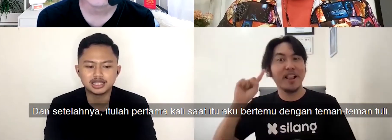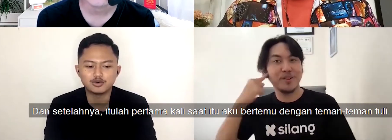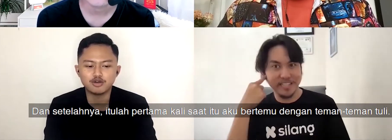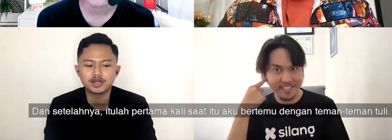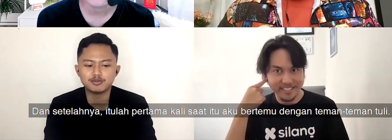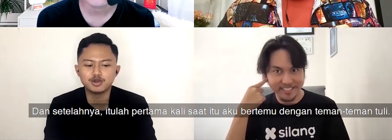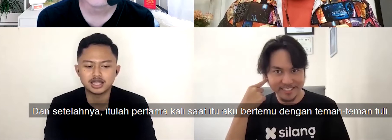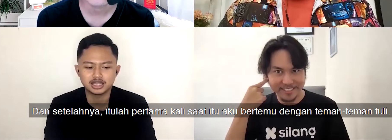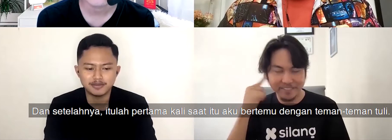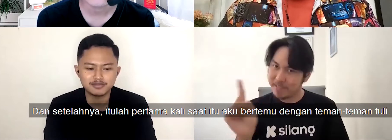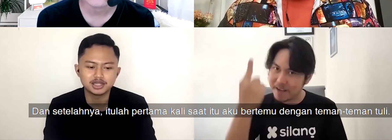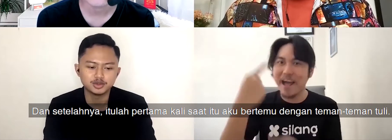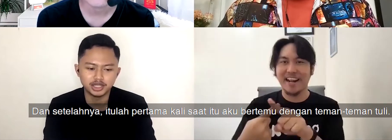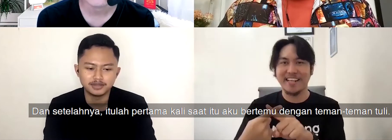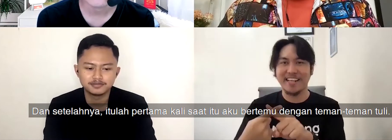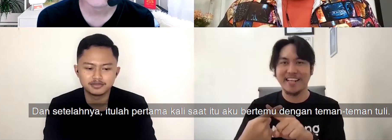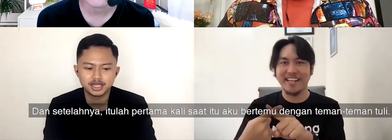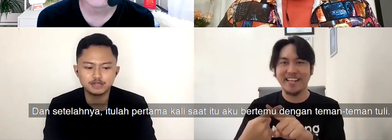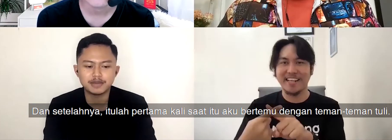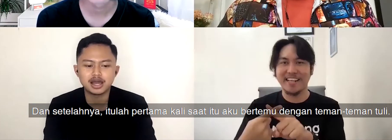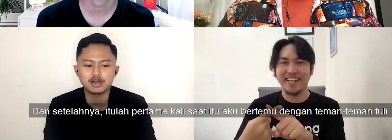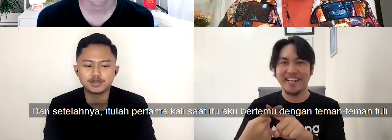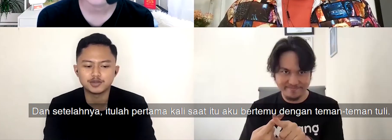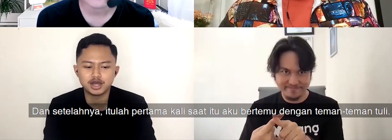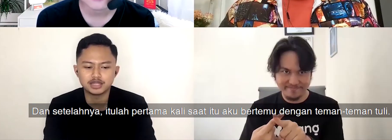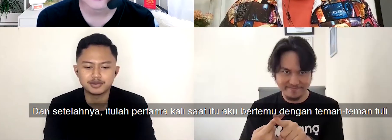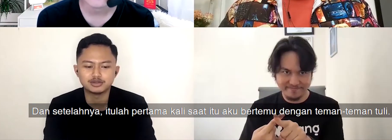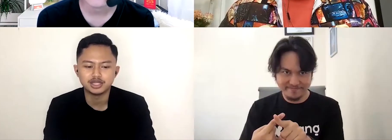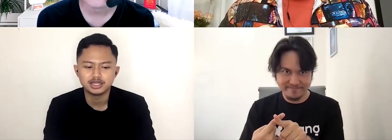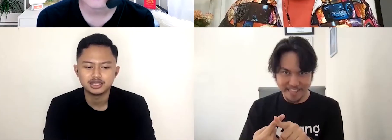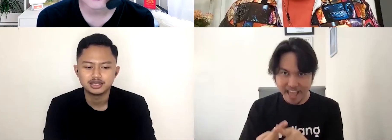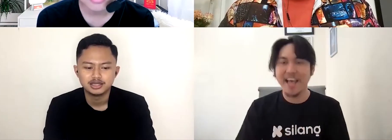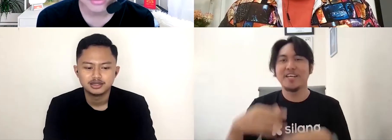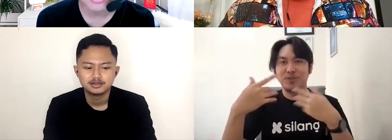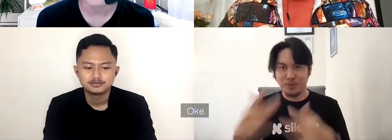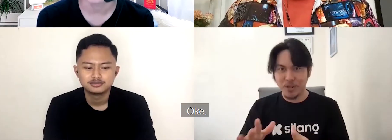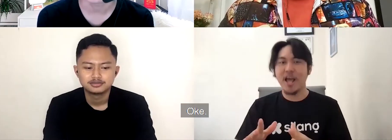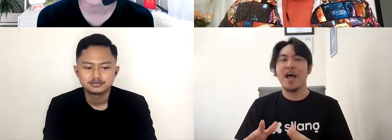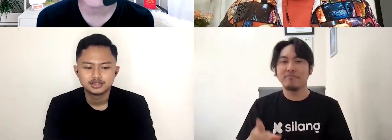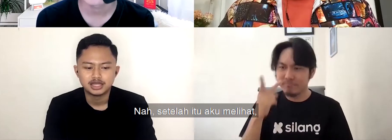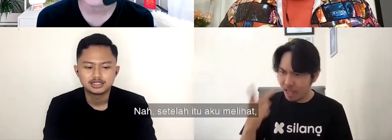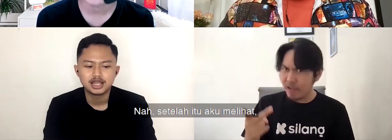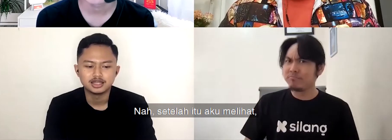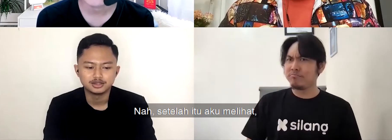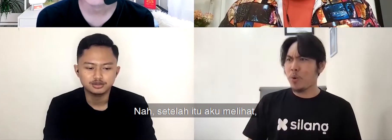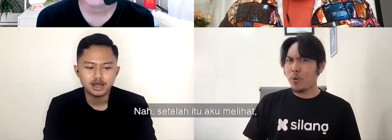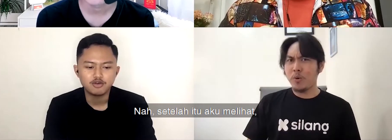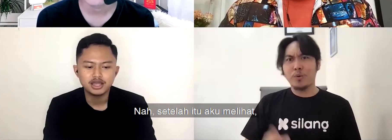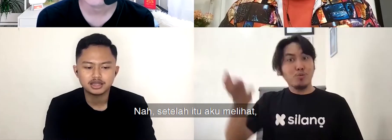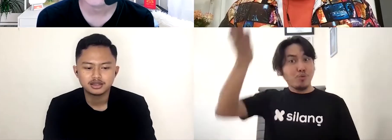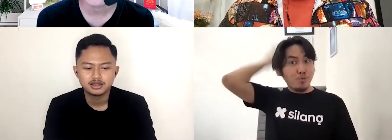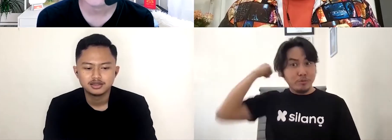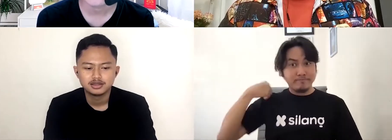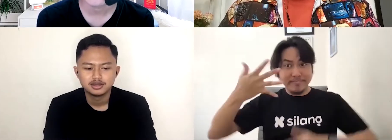kali saat itu aku bertemu dengan teman-teman tool pertama kali aku bertemu dengan Nah setelah itu